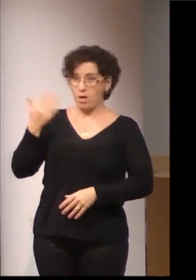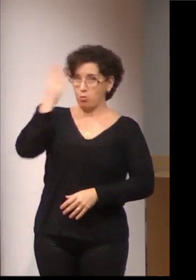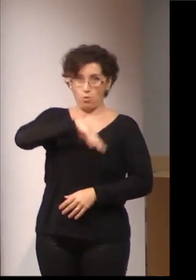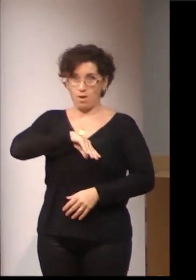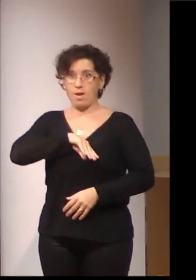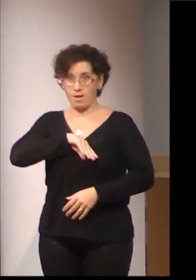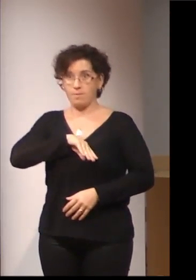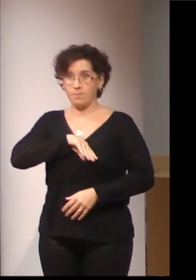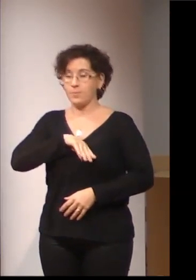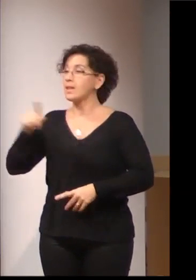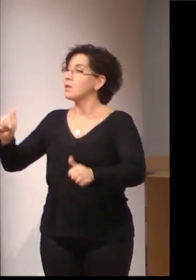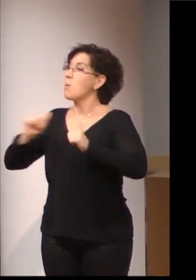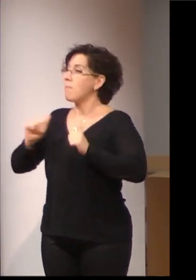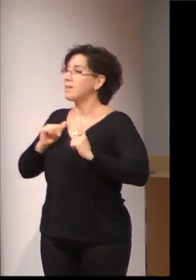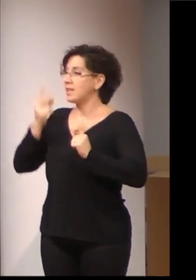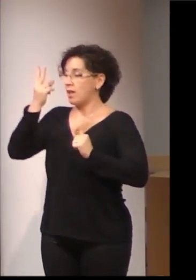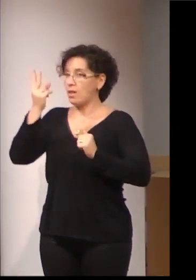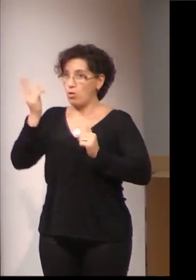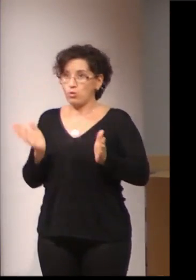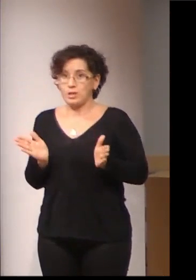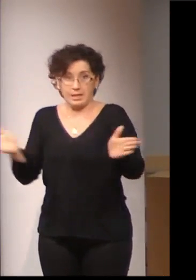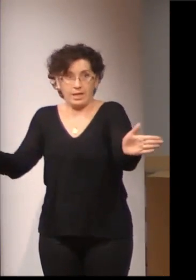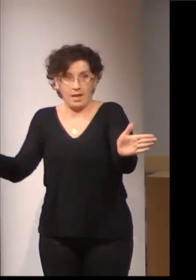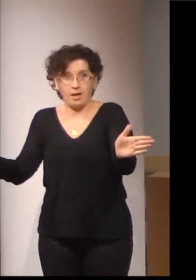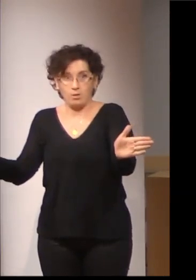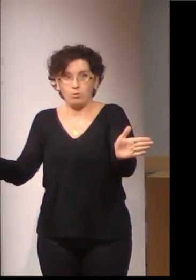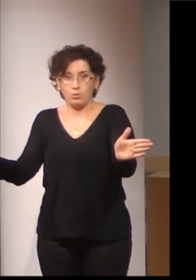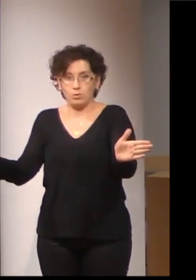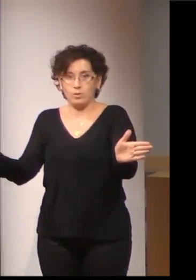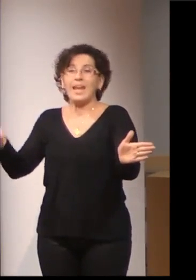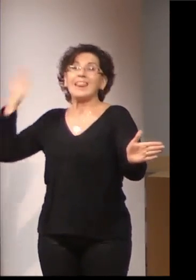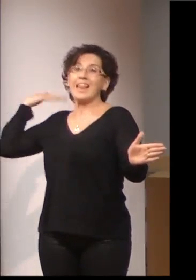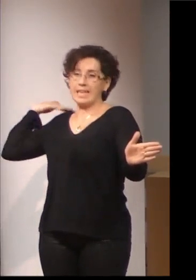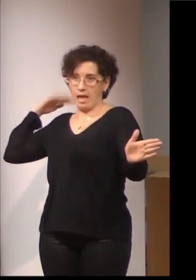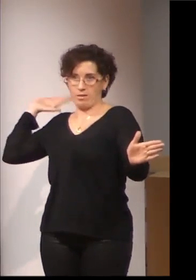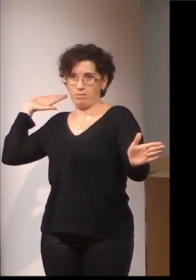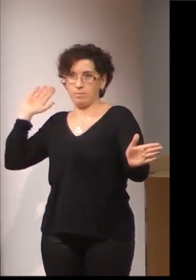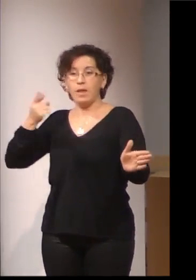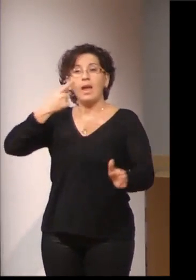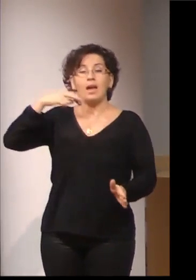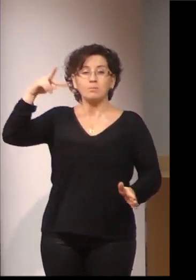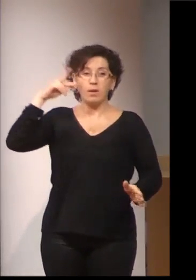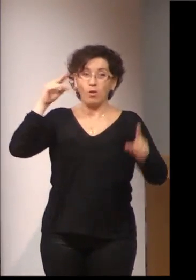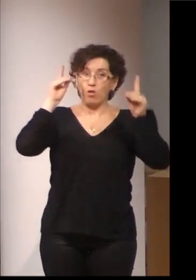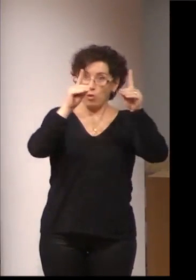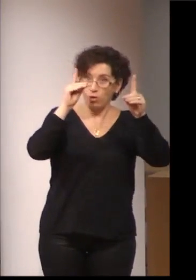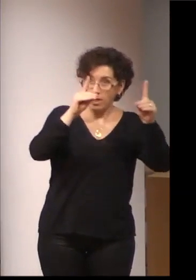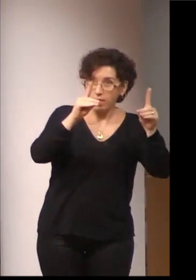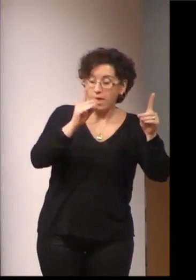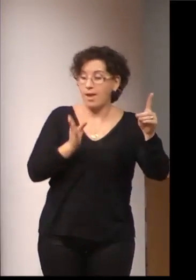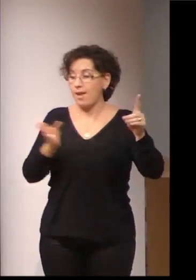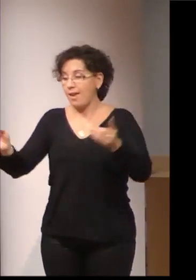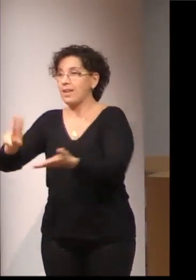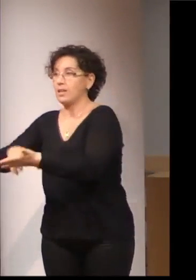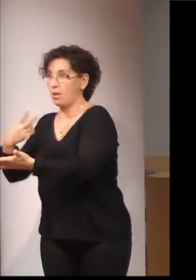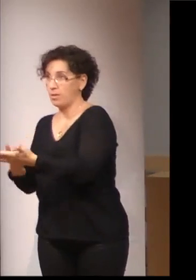Ese máster tenía dos itinerarios, o tiene dos itinerarios, ahora digo por qué decía, tenía especialización en docencia de lengua de signos y especialización en